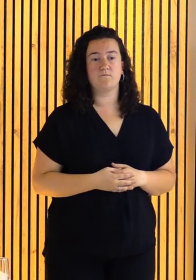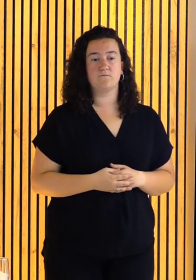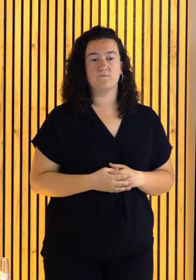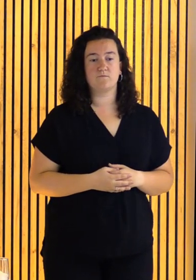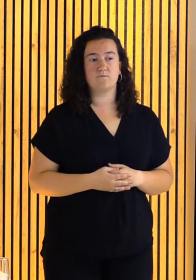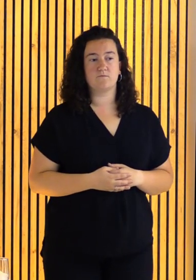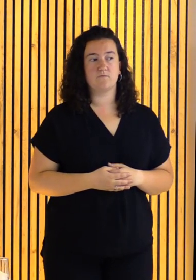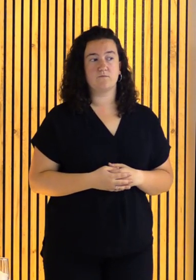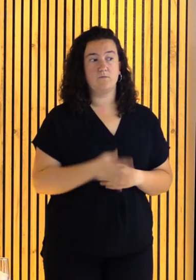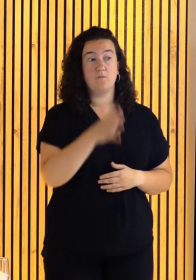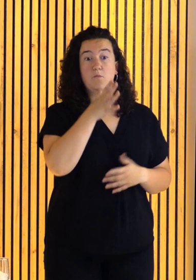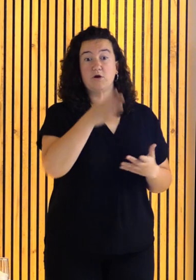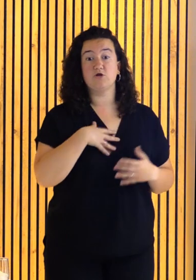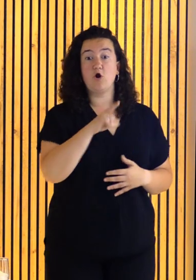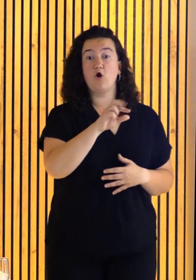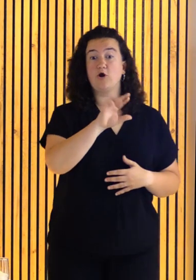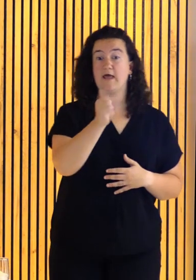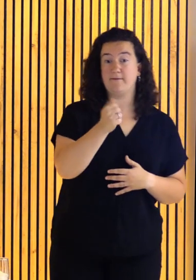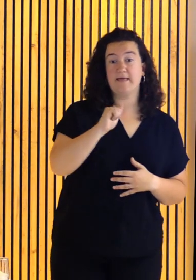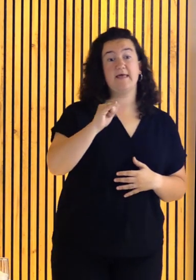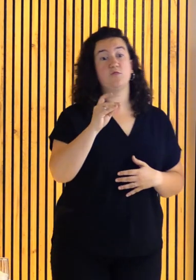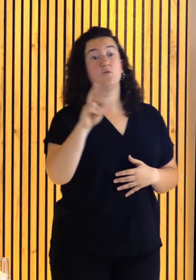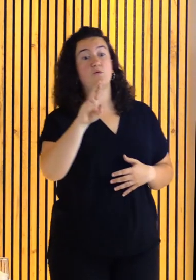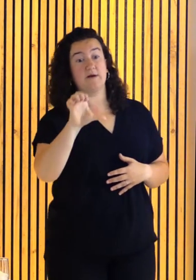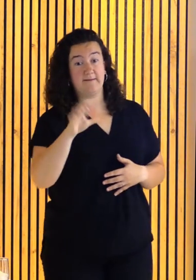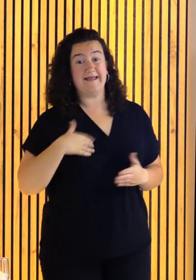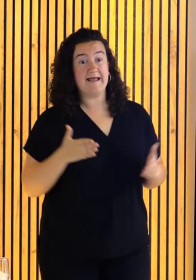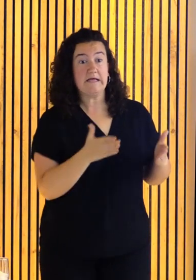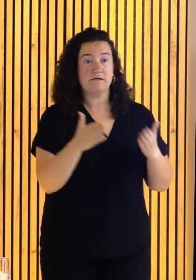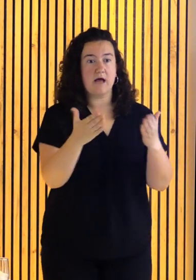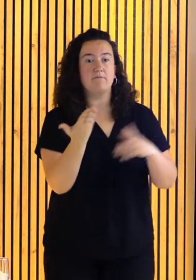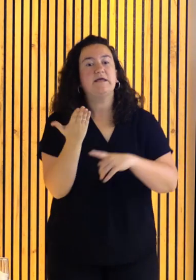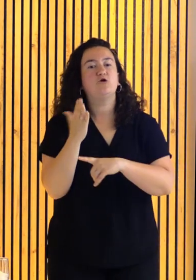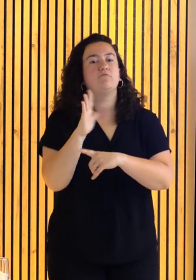Lorea Agirrek eta Idurre Eskizale planteatuko bidea guretzat